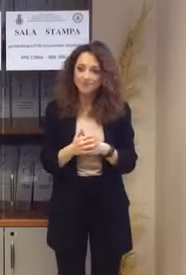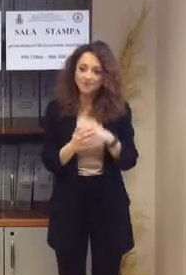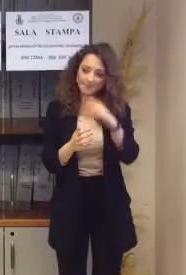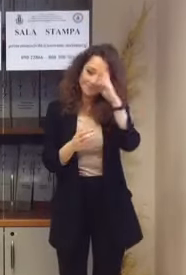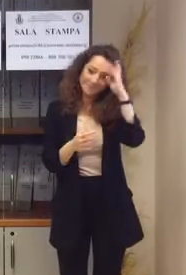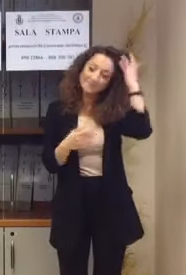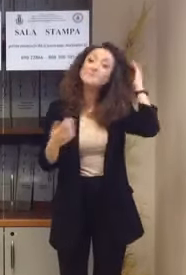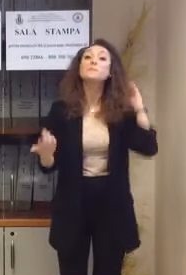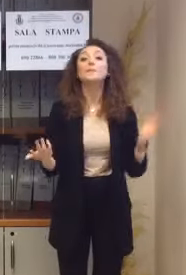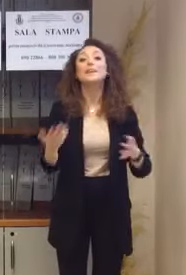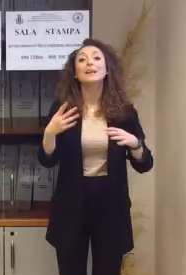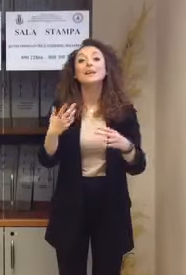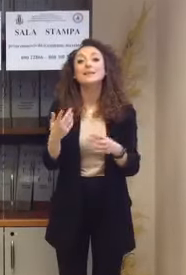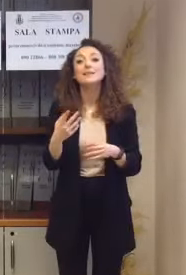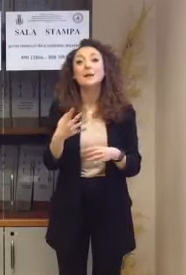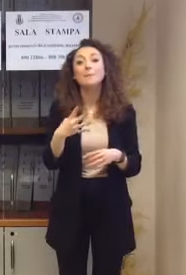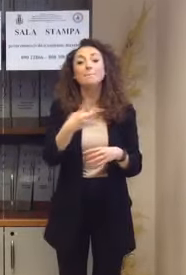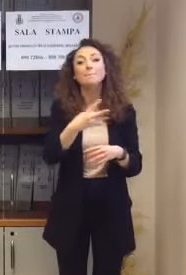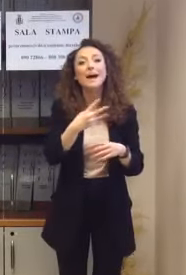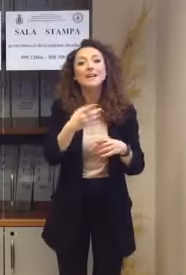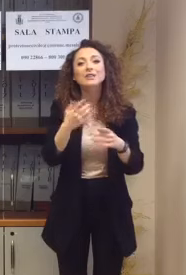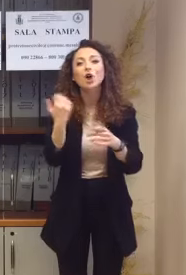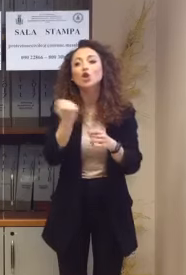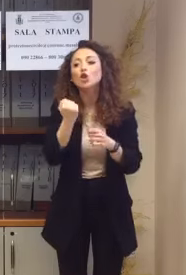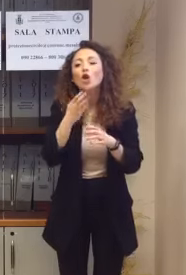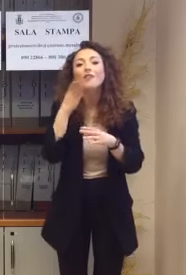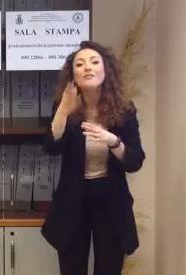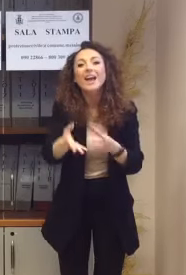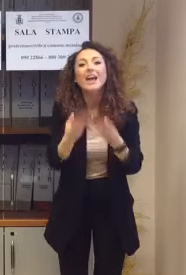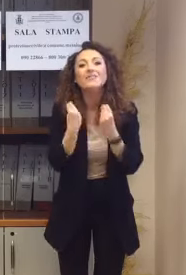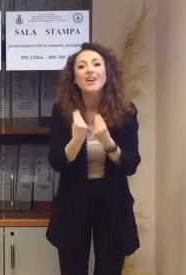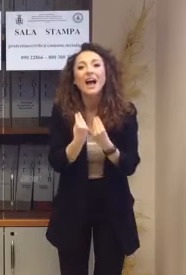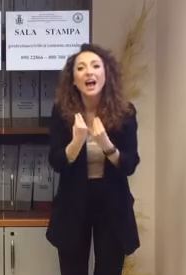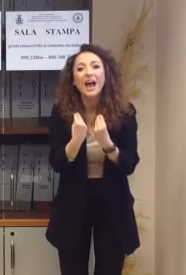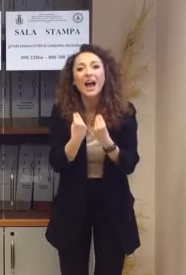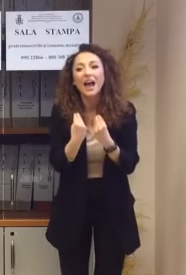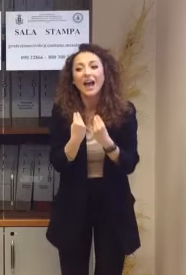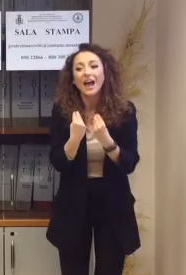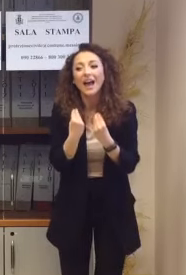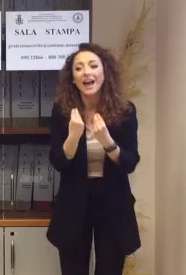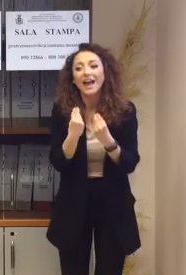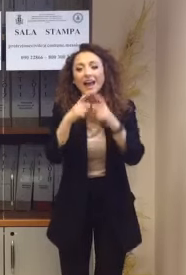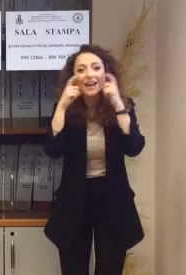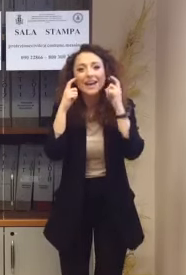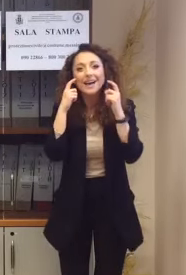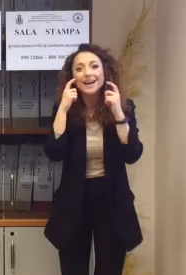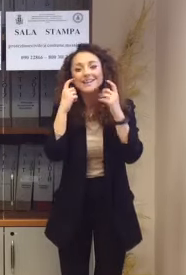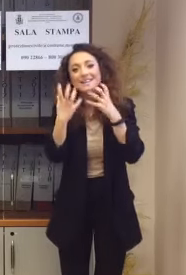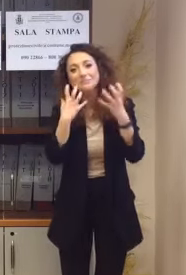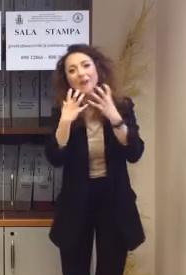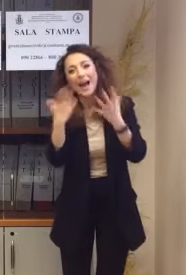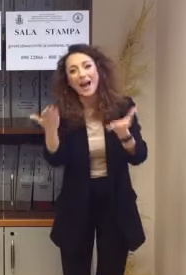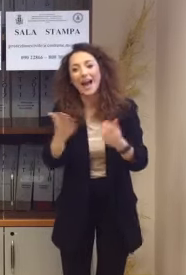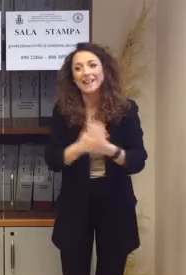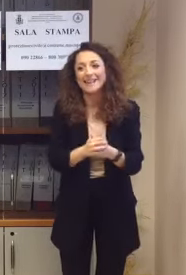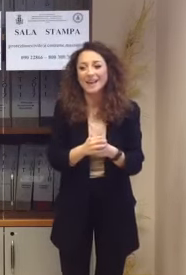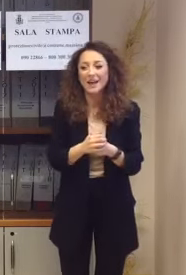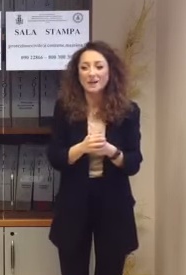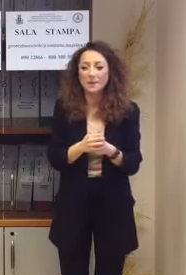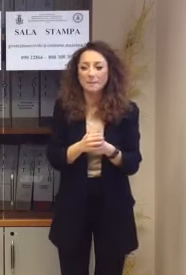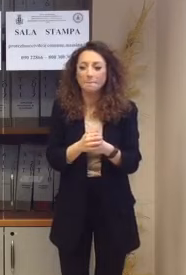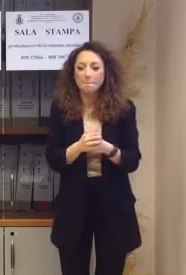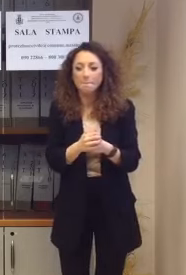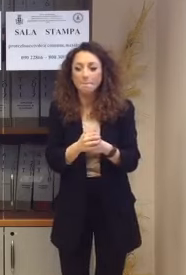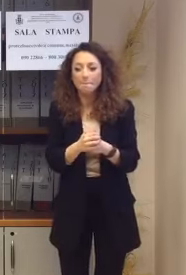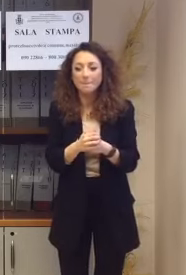anche qui vedi questa, dove vai, altra mascherina simpatica, però ha avuto timore per scrivere,